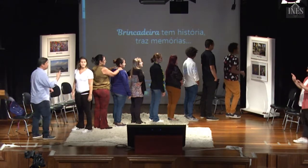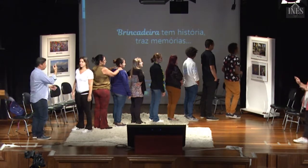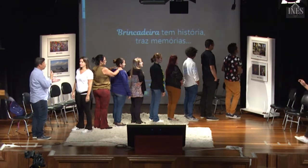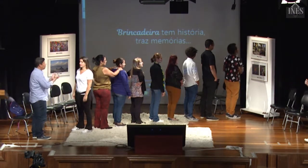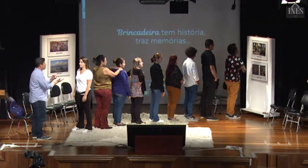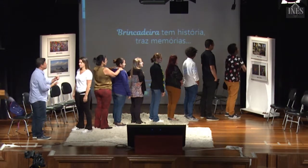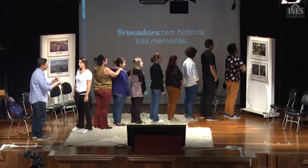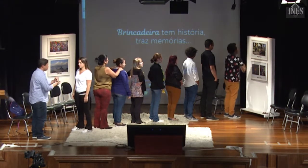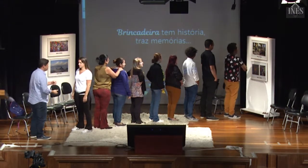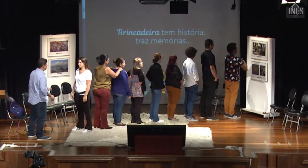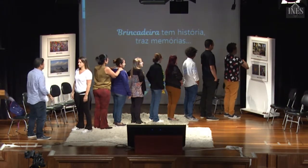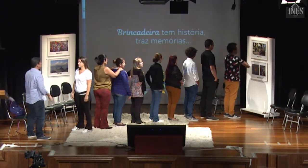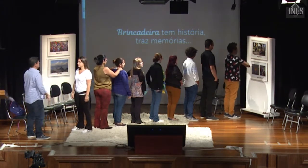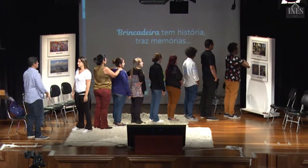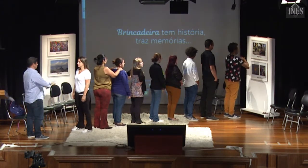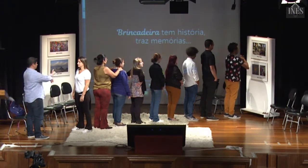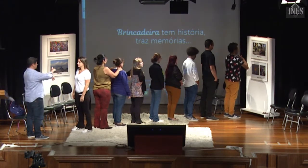Sinaliza uma frase. Eu vou começar com o básico.